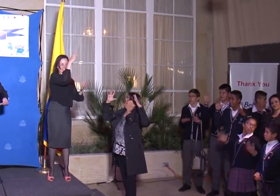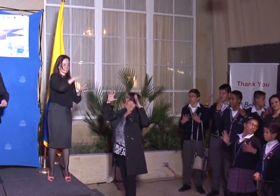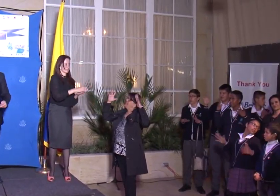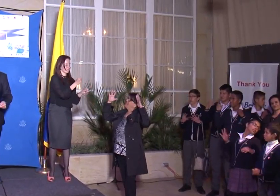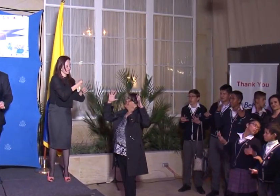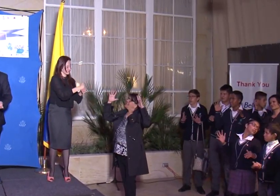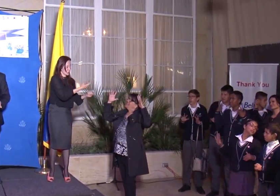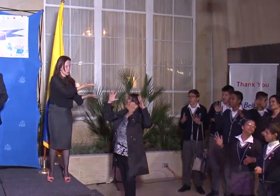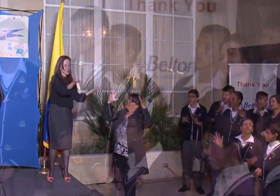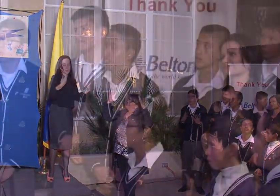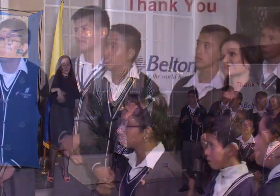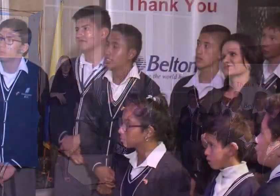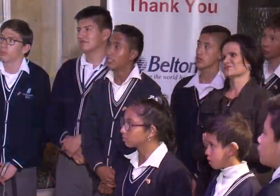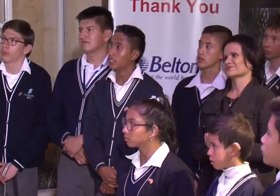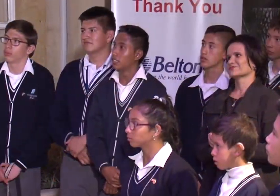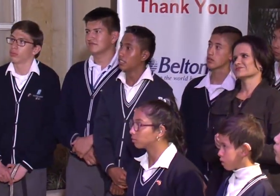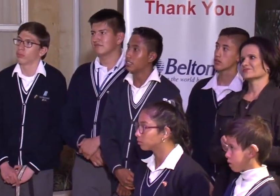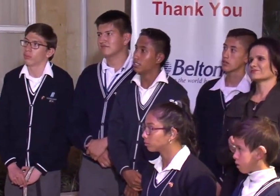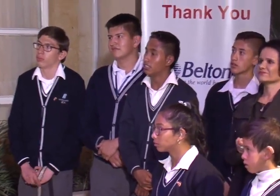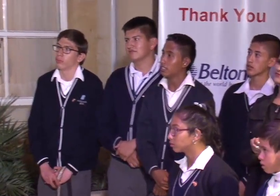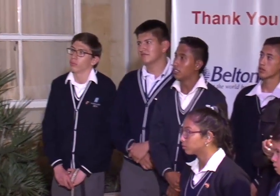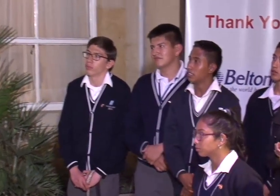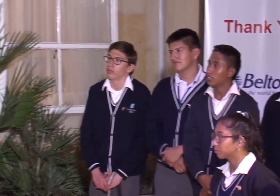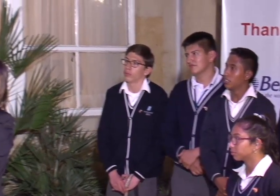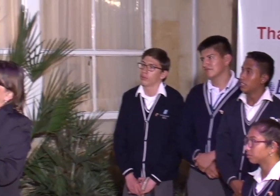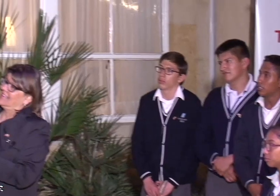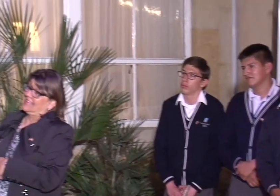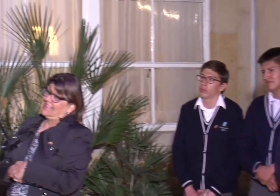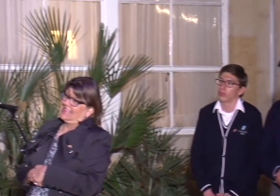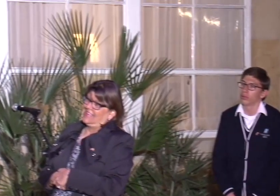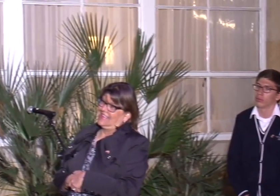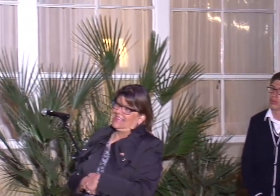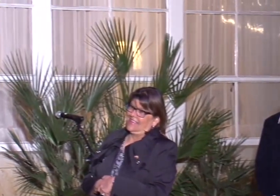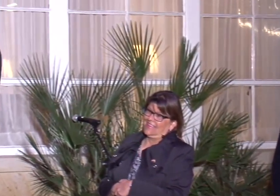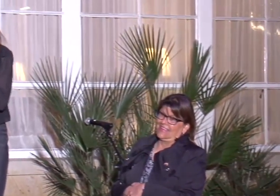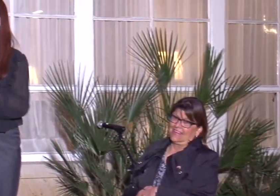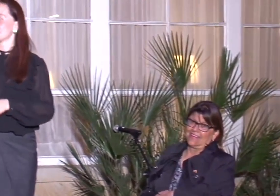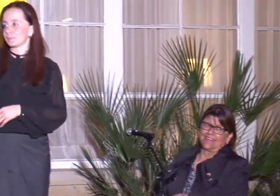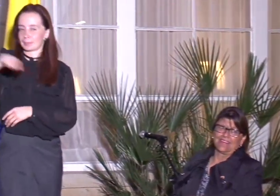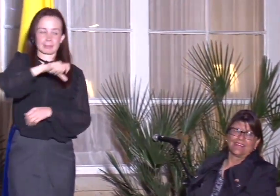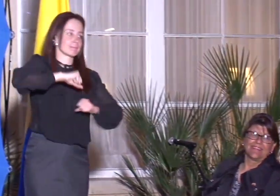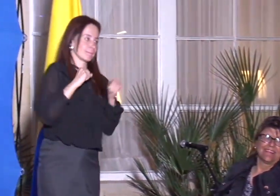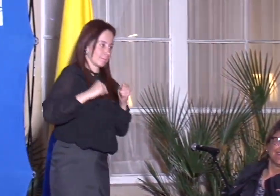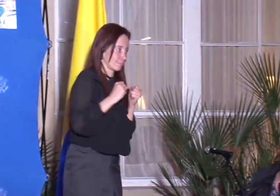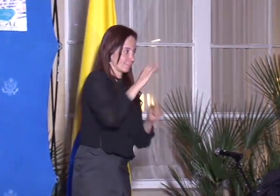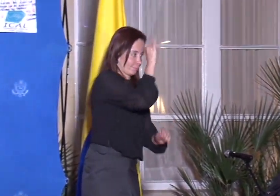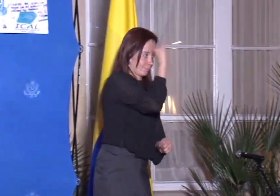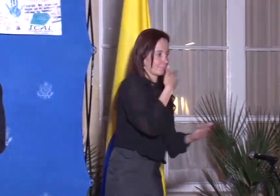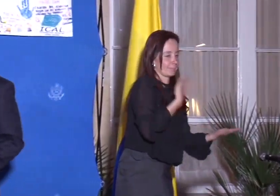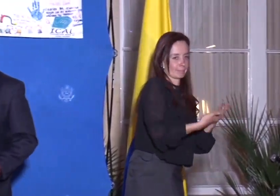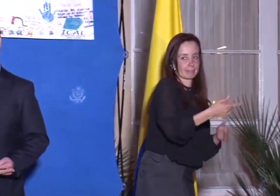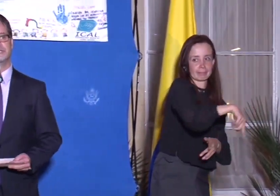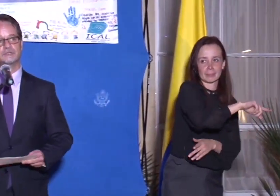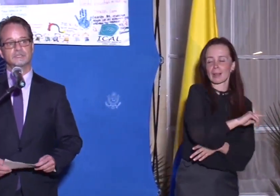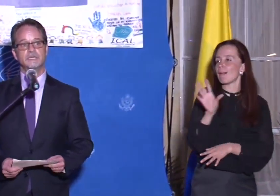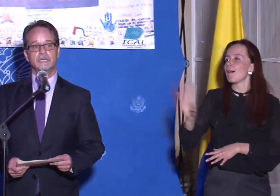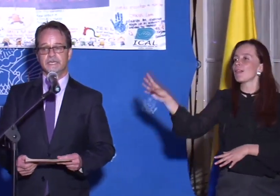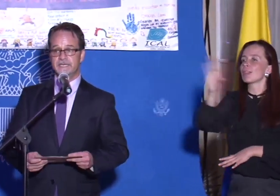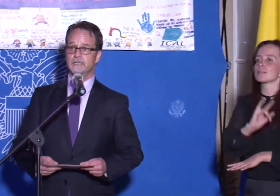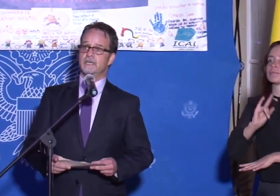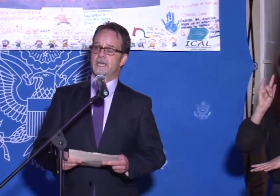el trabajo que hacen. Muchas gracias. Muchas gracias a ustedes acá en Bogotá, a ICAL, a la Embajada de Estados